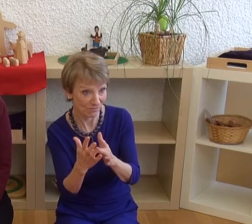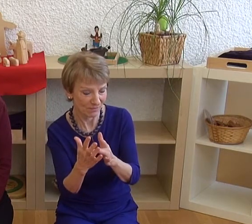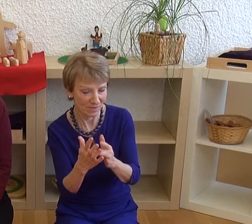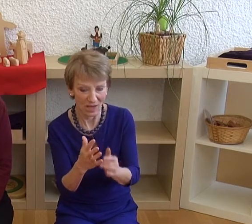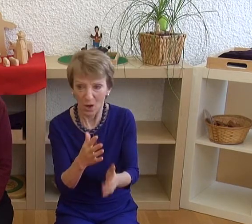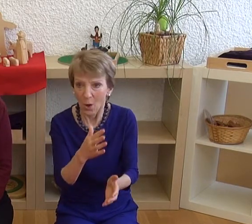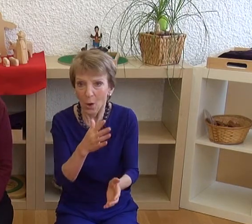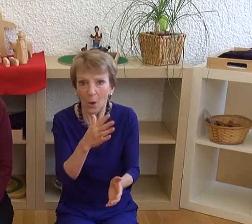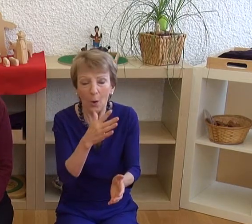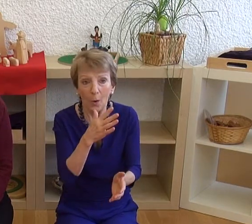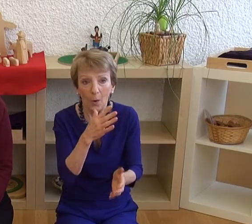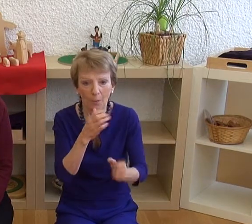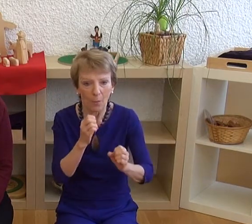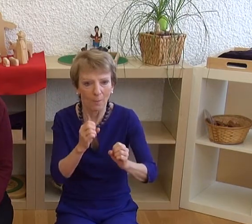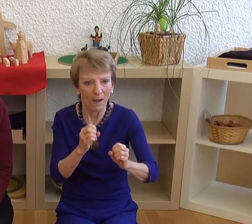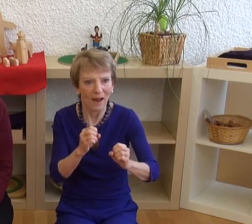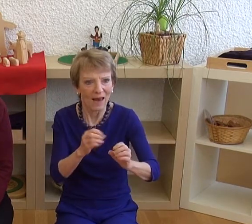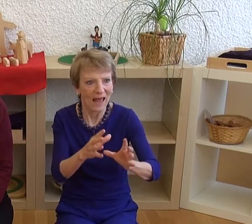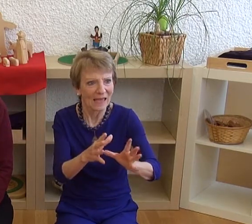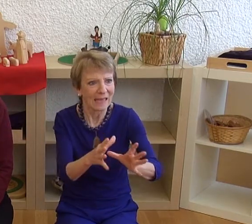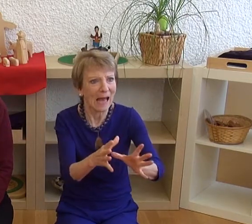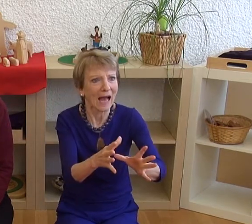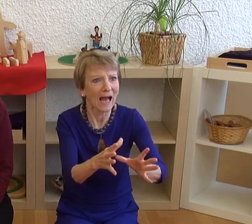Il ne pouvait pas le laisser partir.